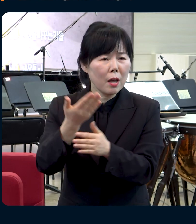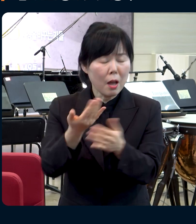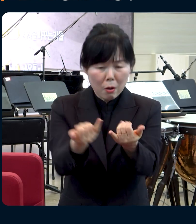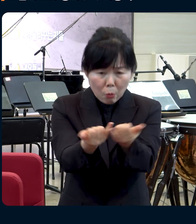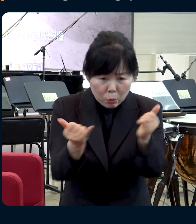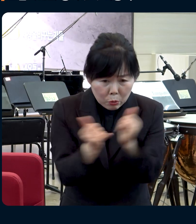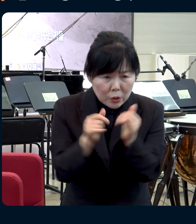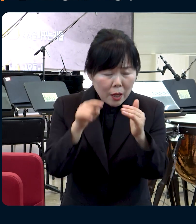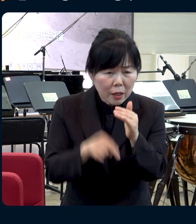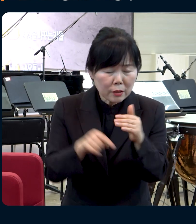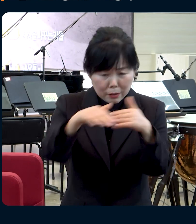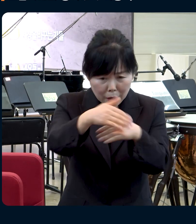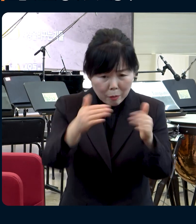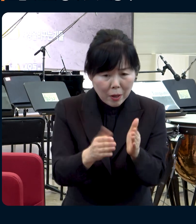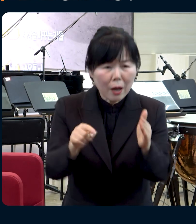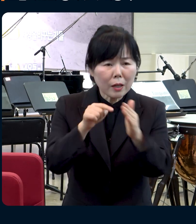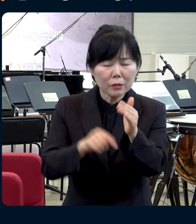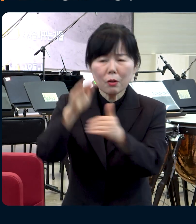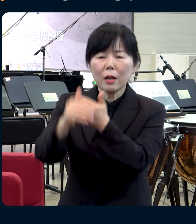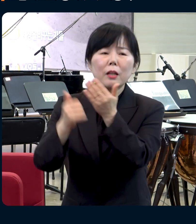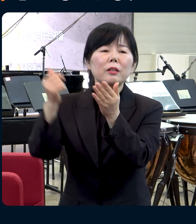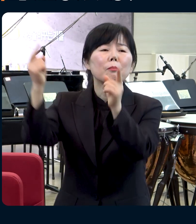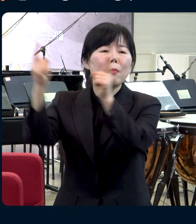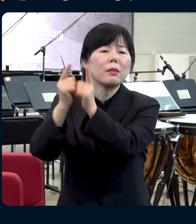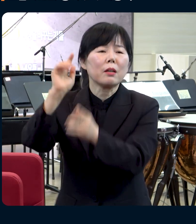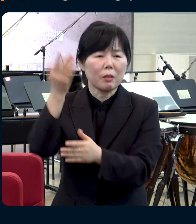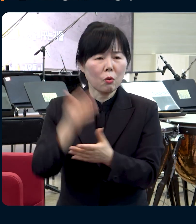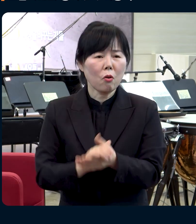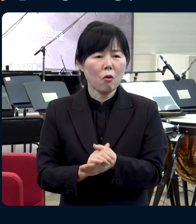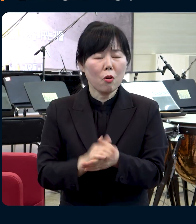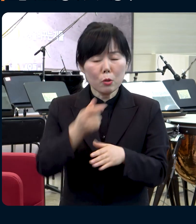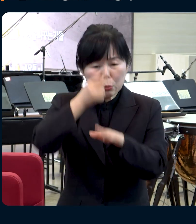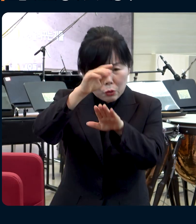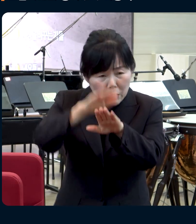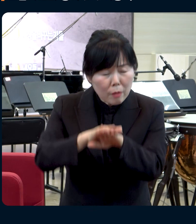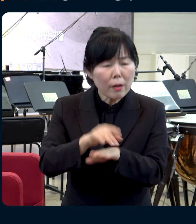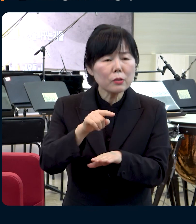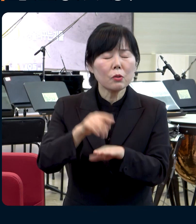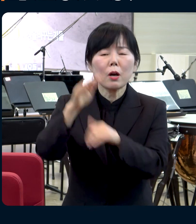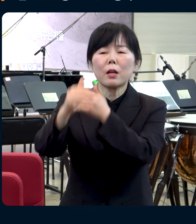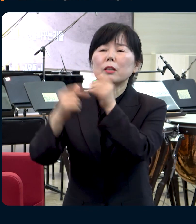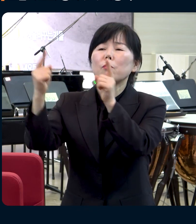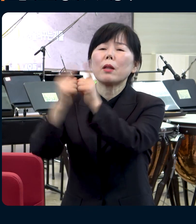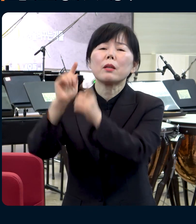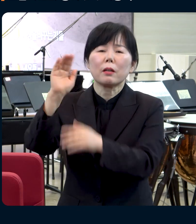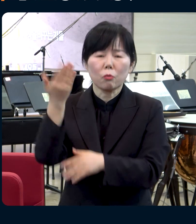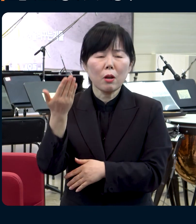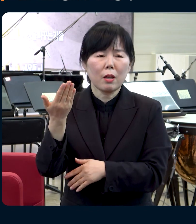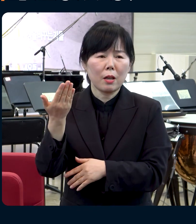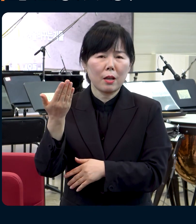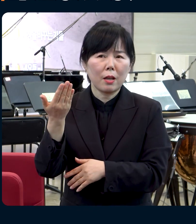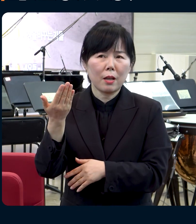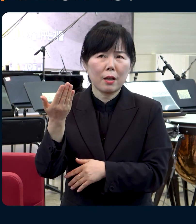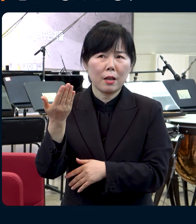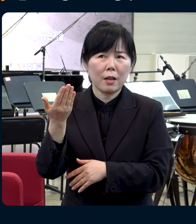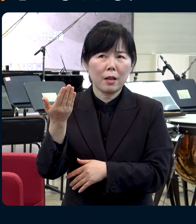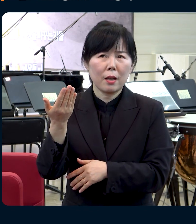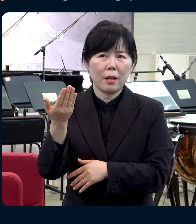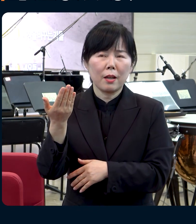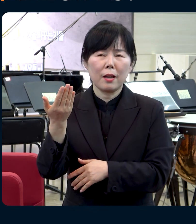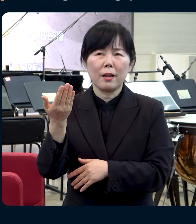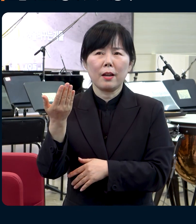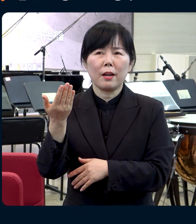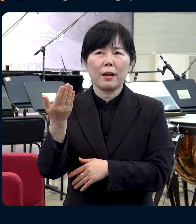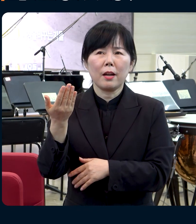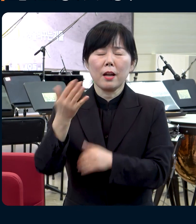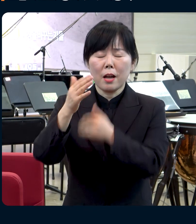오늘 수요 예배에서도 만나시고, 여러분 주일 예배에서도 만나시고, 우리 귀한 다락방에서도 만나시고, 여러분들 만남에 만나는 그